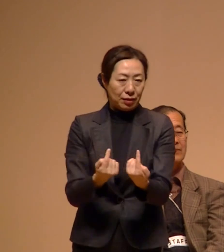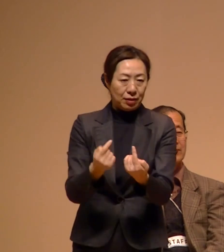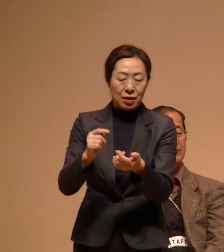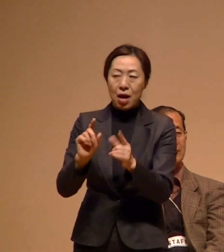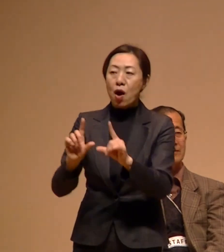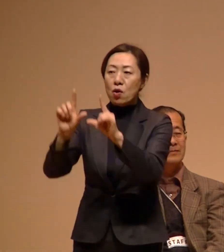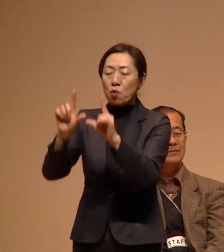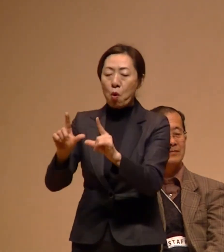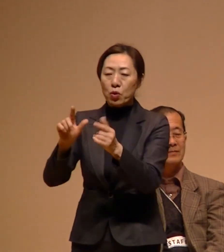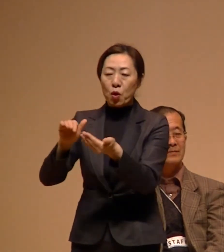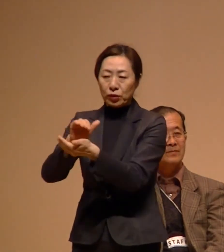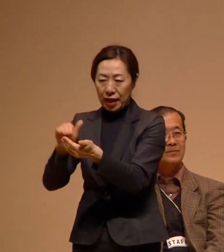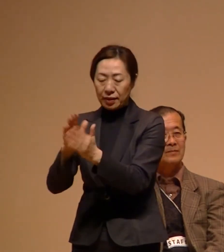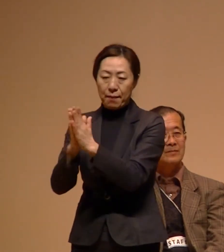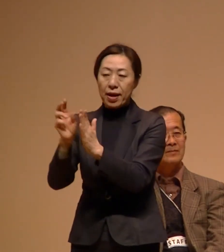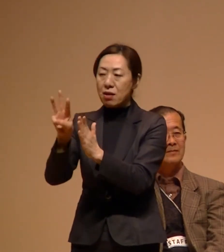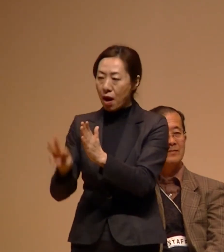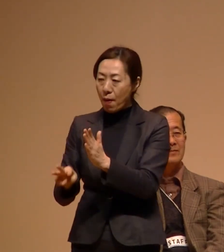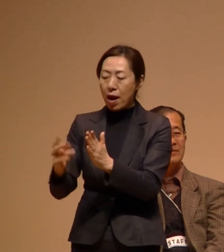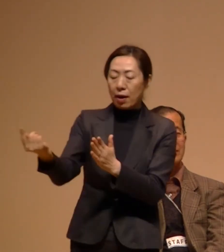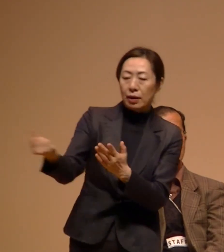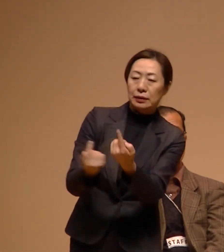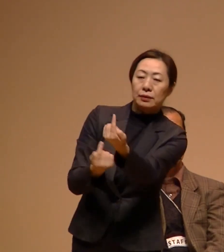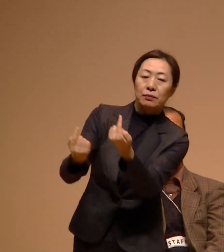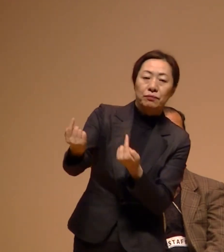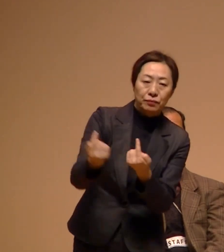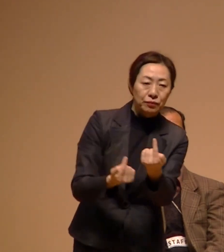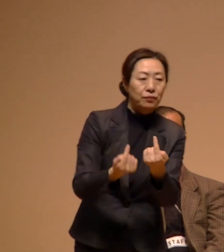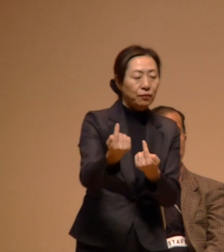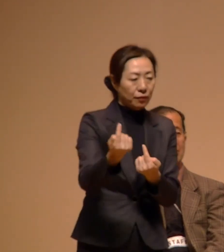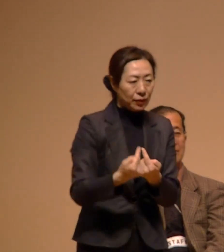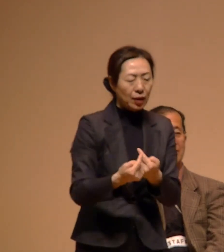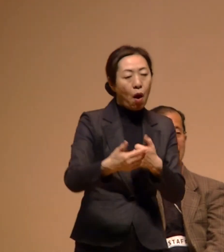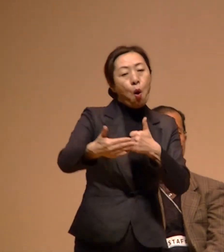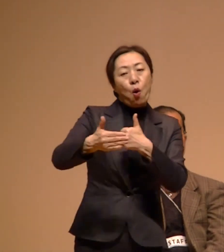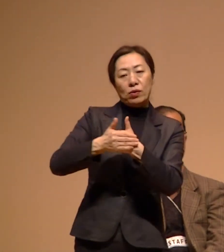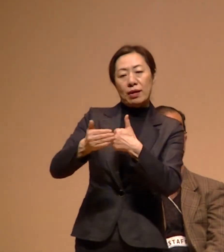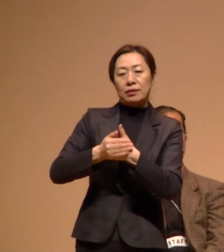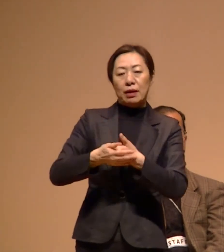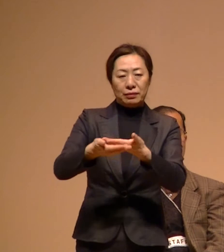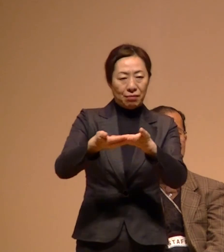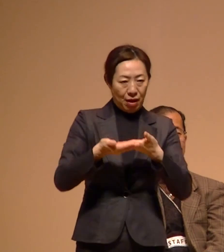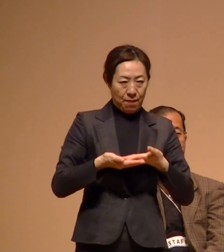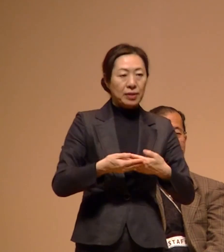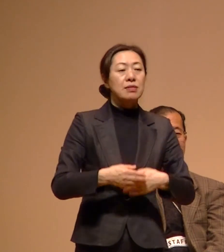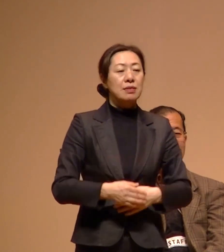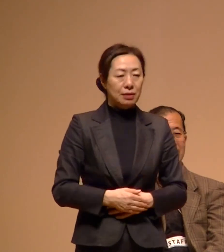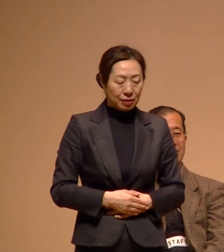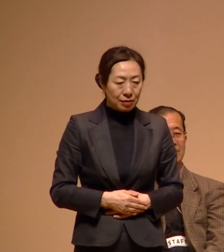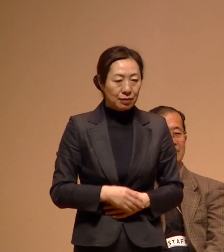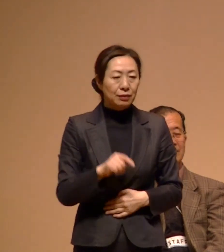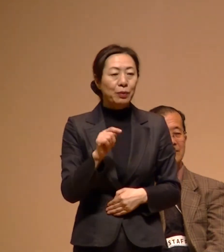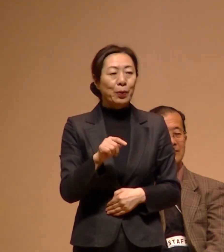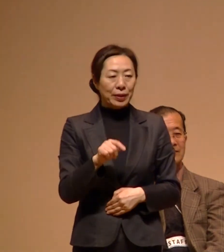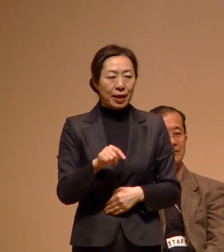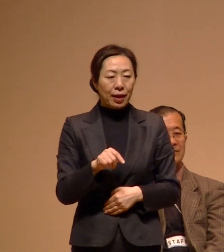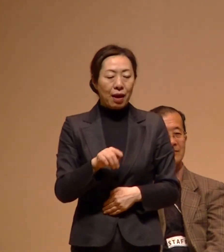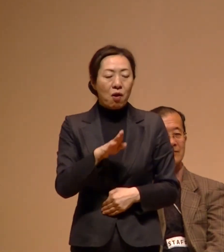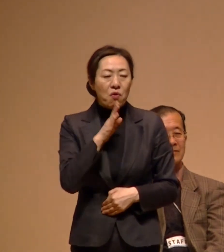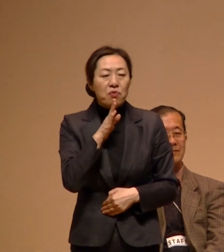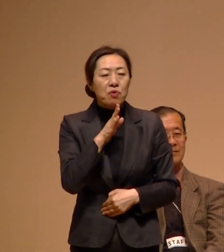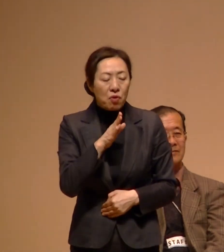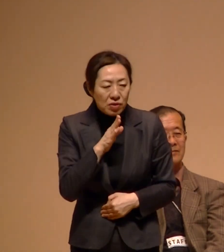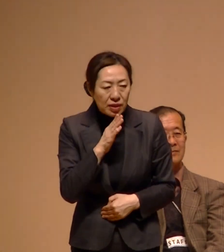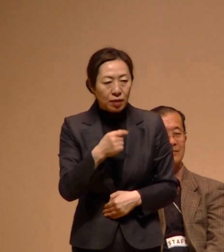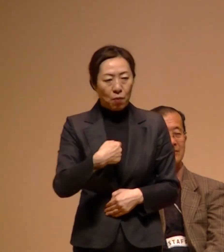玉、神奈川、各方面から、大勢の方にお手伝いに来ていただきました。そこで本当